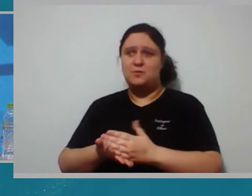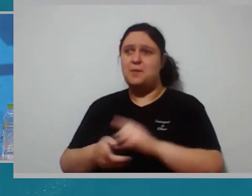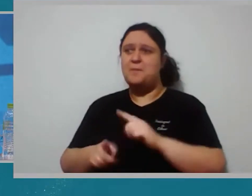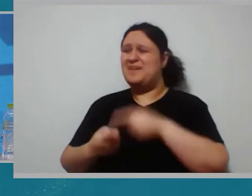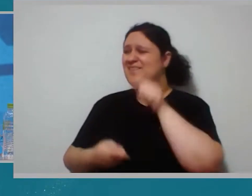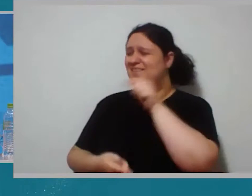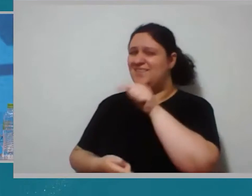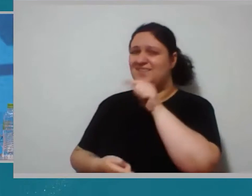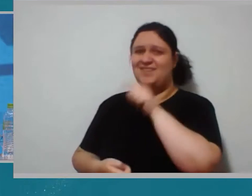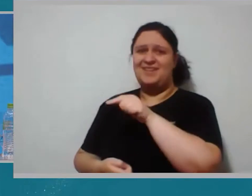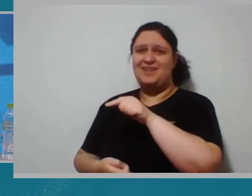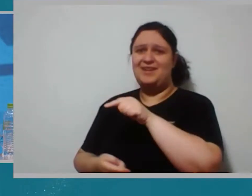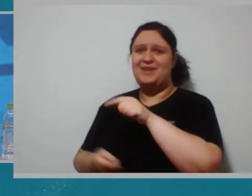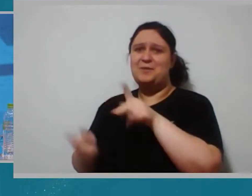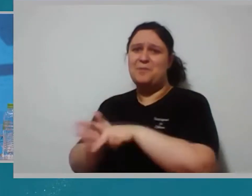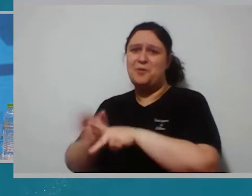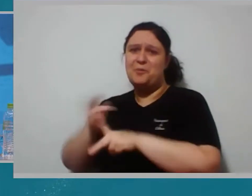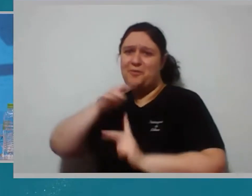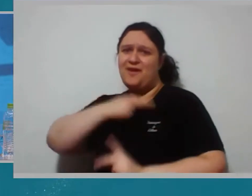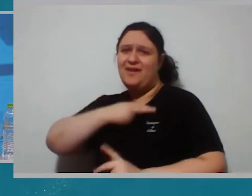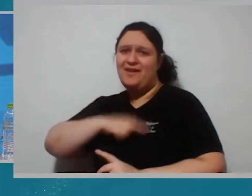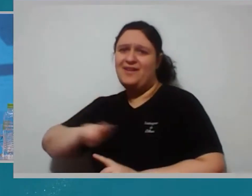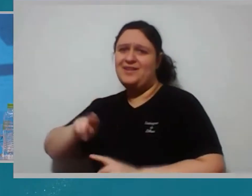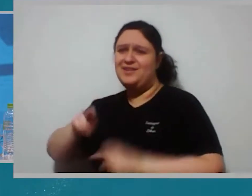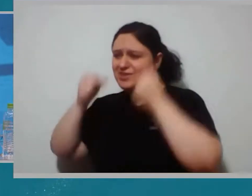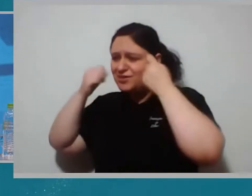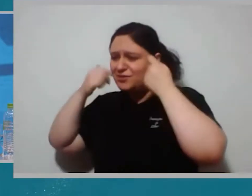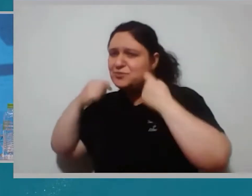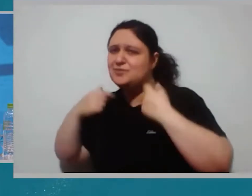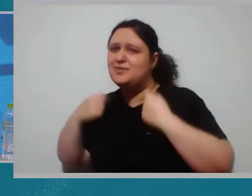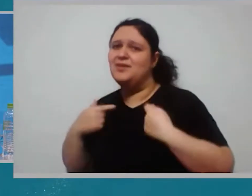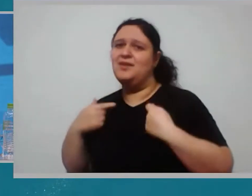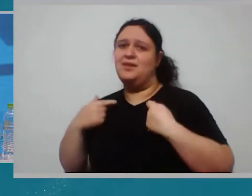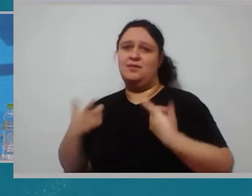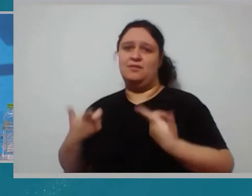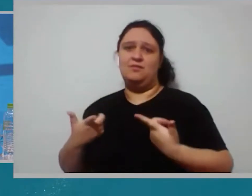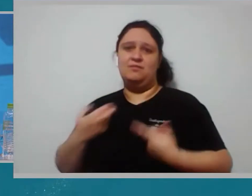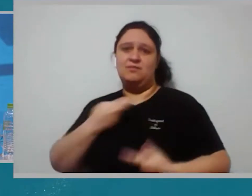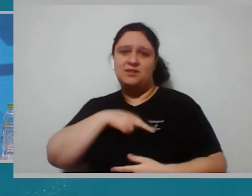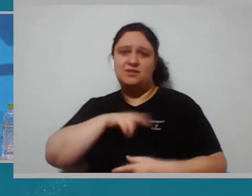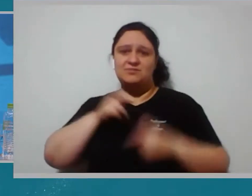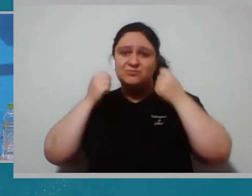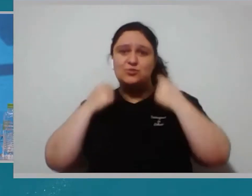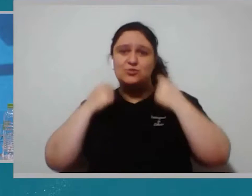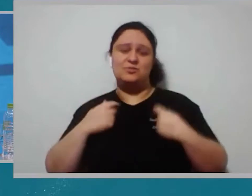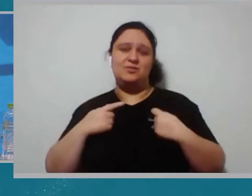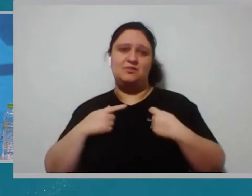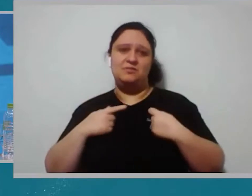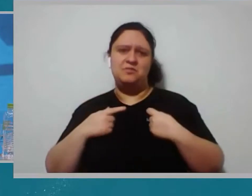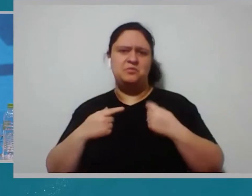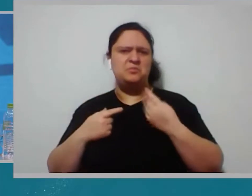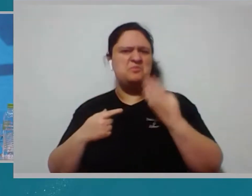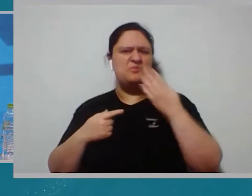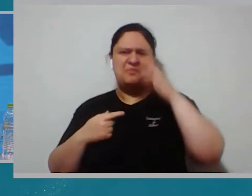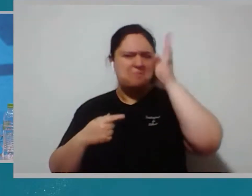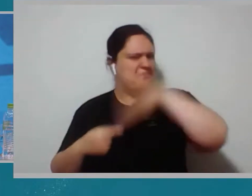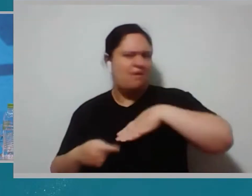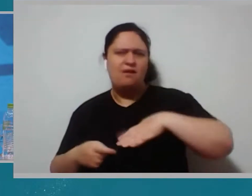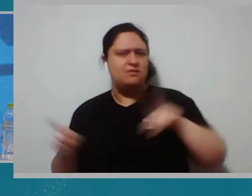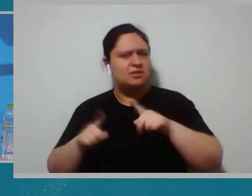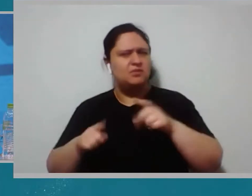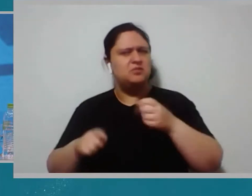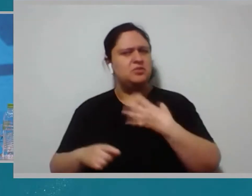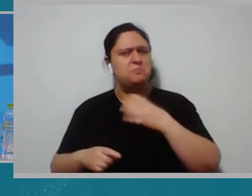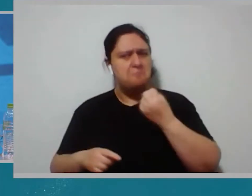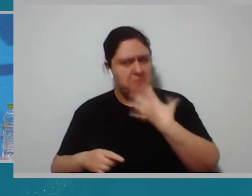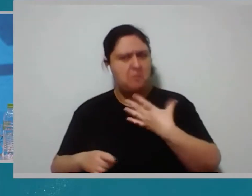eram da religião judaica. Eles não iam fazer mal, só iam fazer bem, não é? Tão